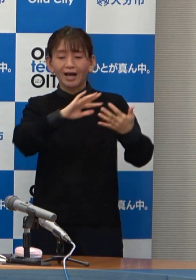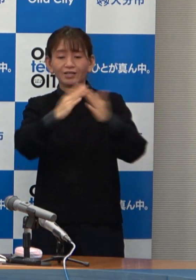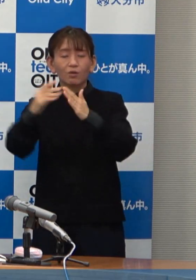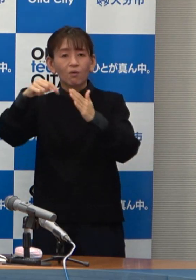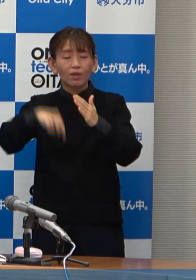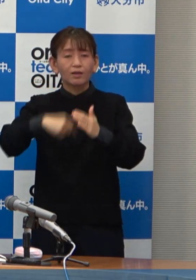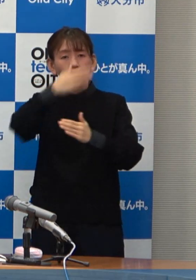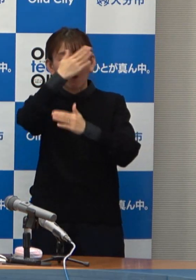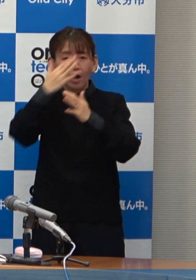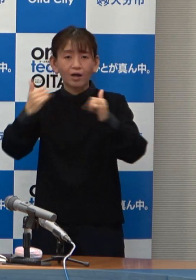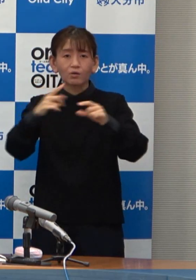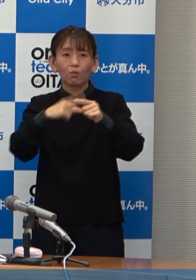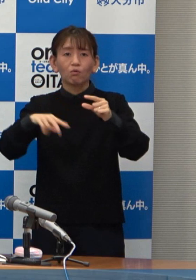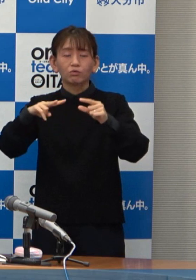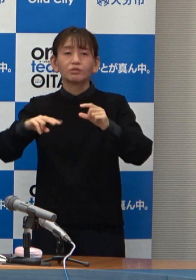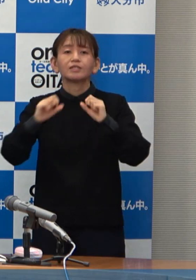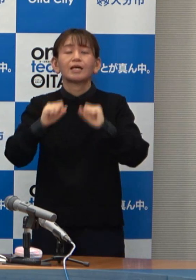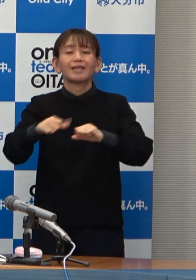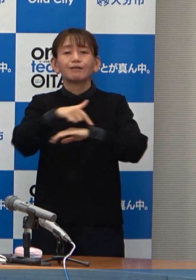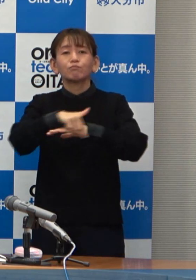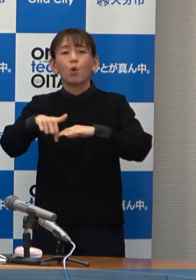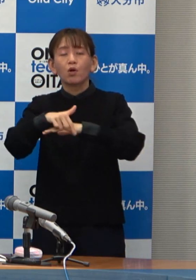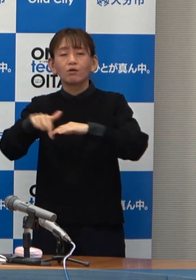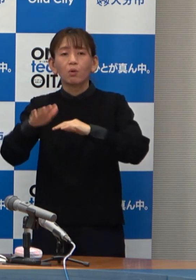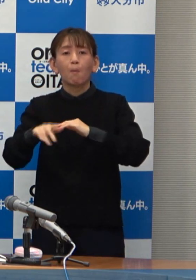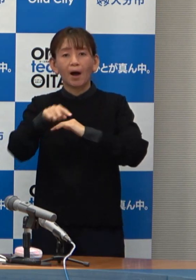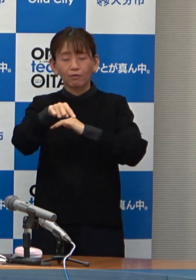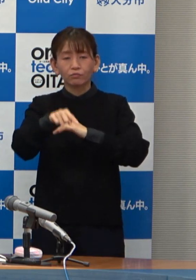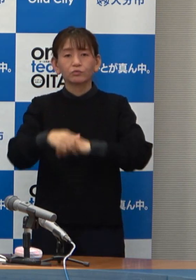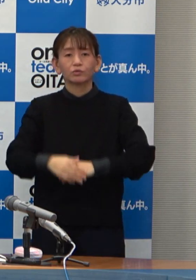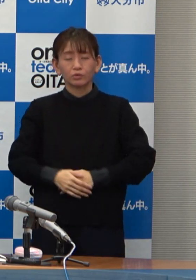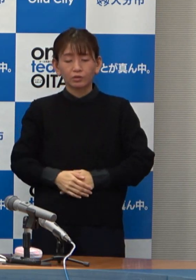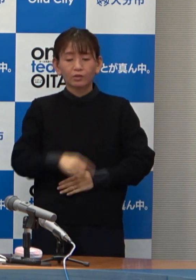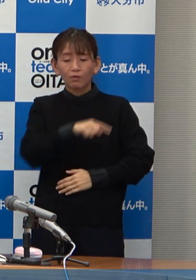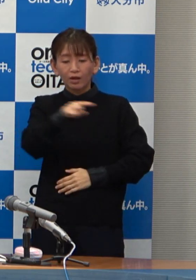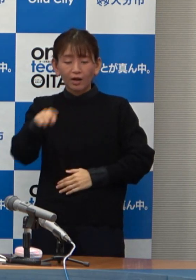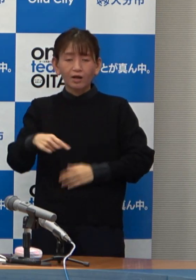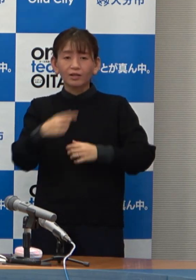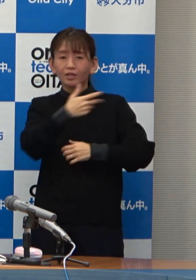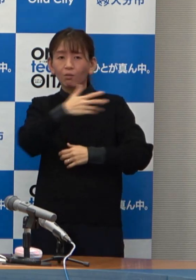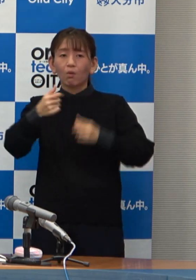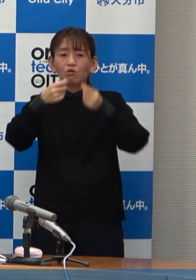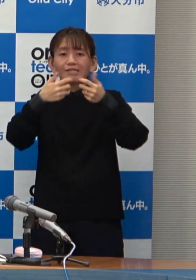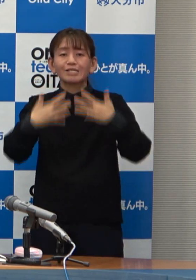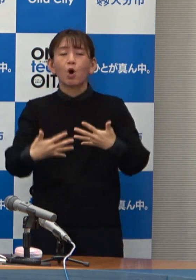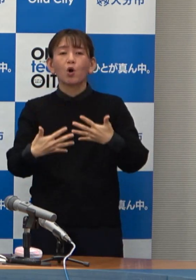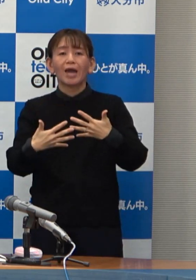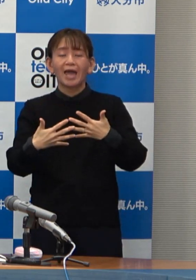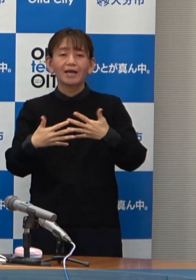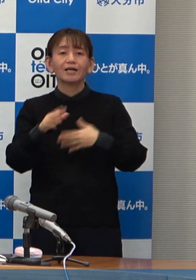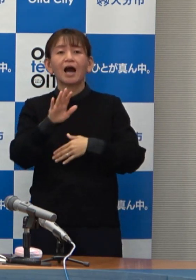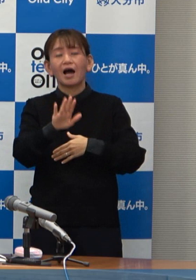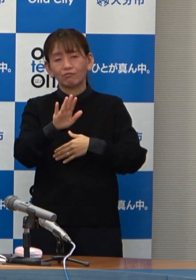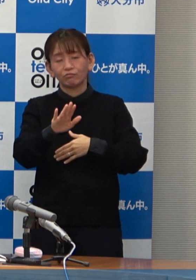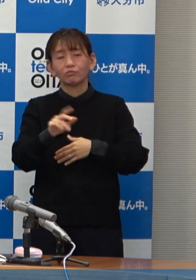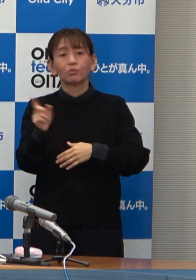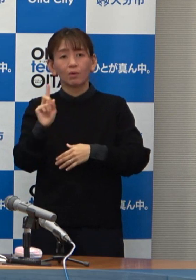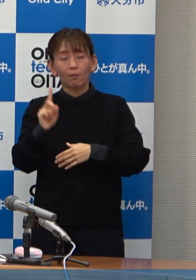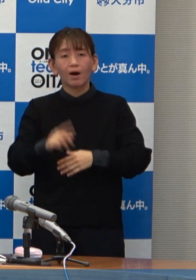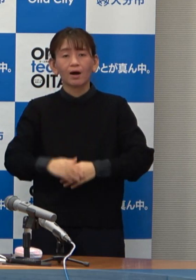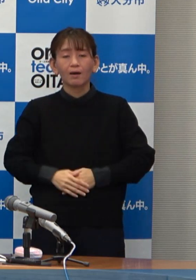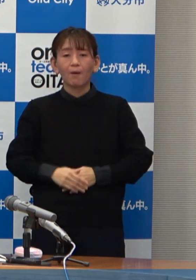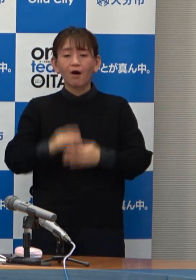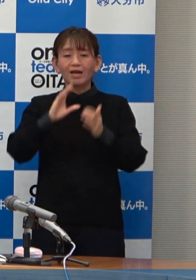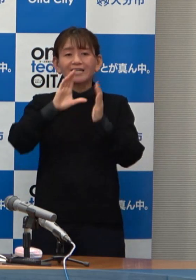やってもらってるというものについてはね条件があってこれはあのもう時代